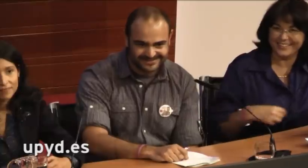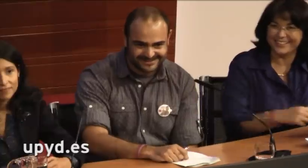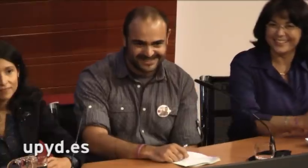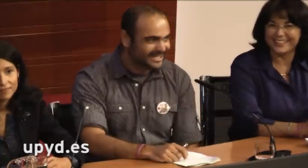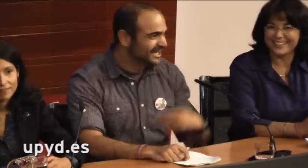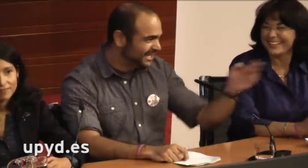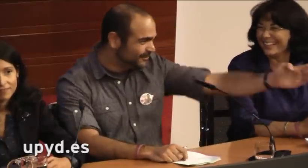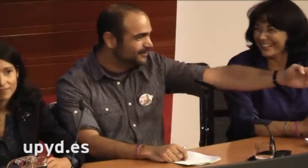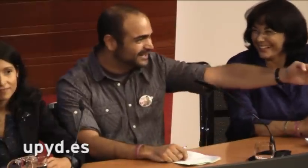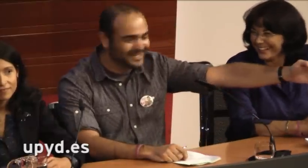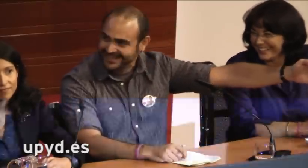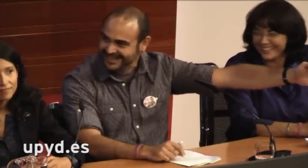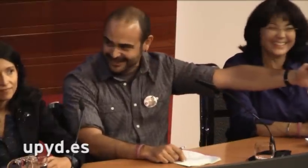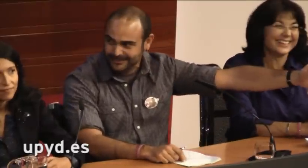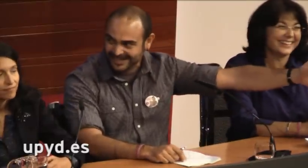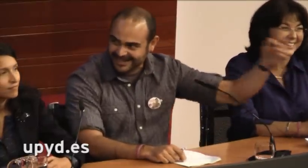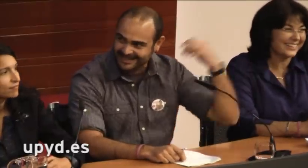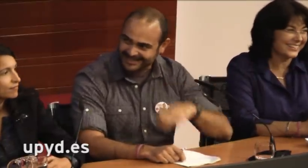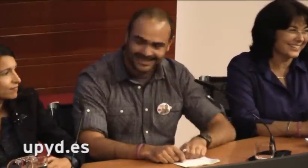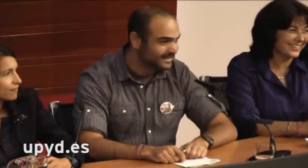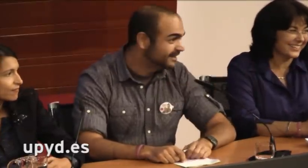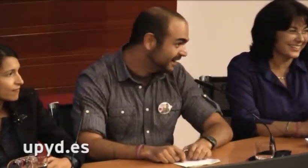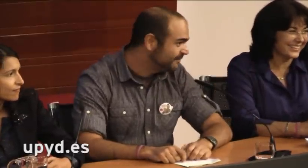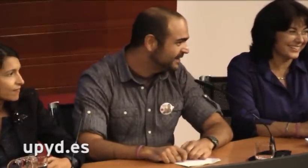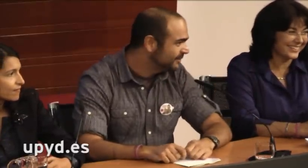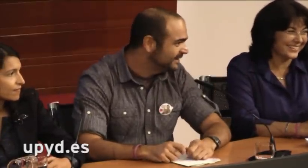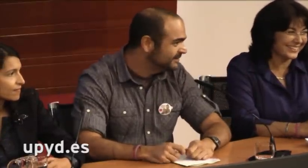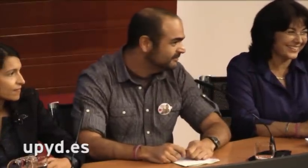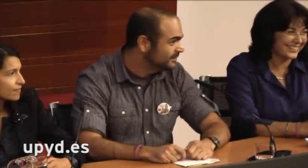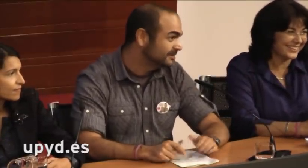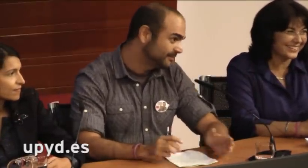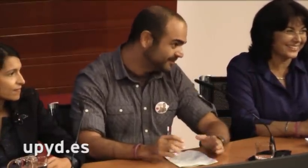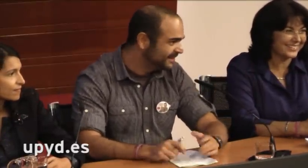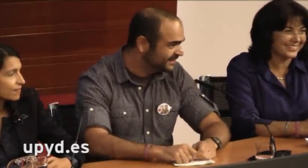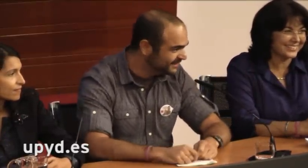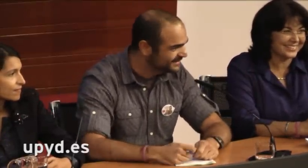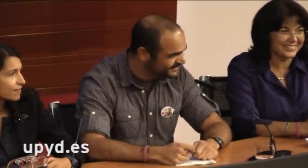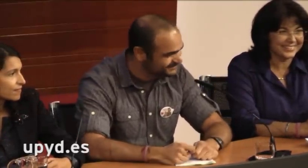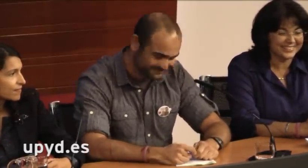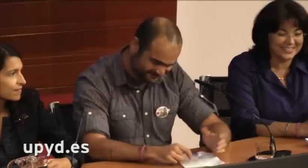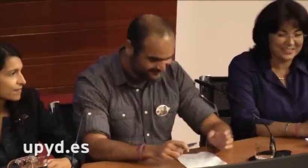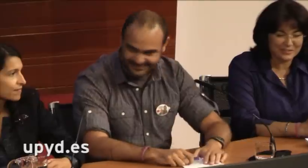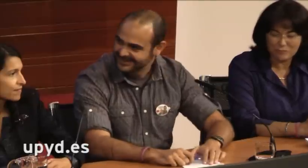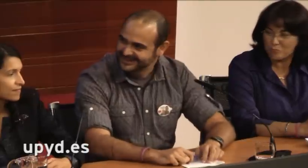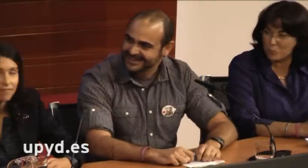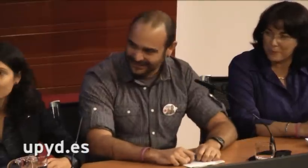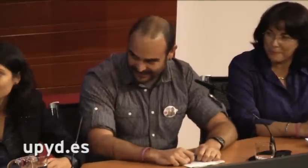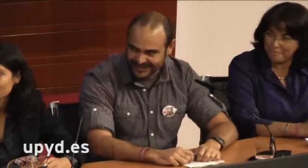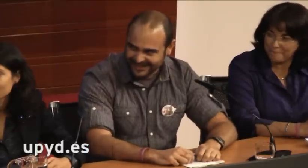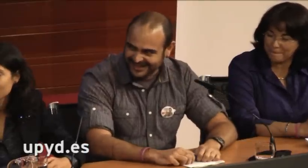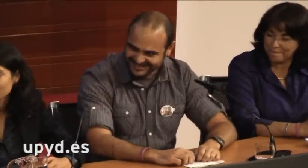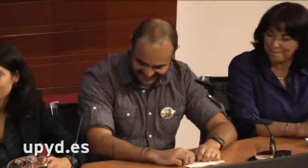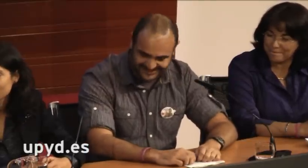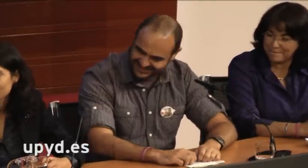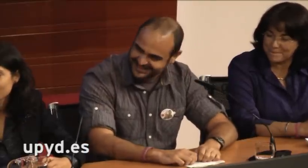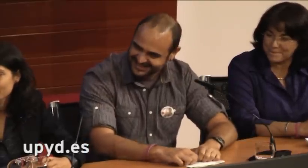claro. Por eso te enganchas. Y por Martín, que llevo ya tres campañas con él, ¿no? Bueno, entre primaria y... Y lo que os queda. Y lo que nos